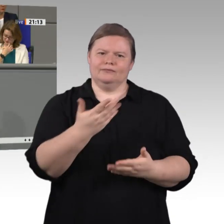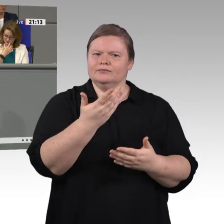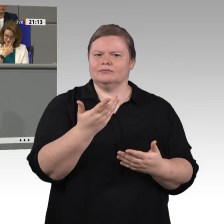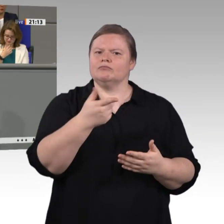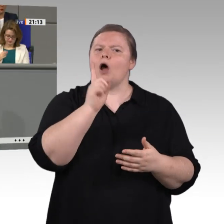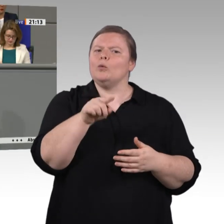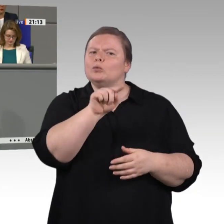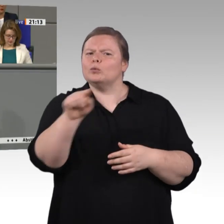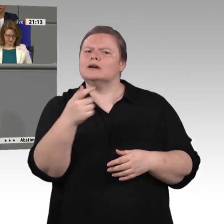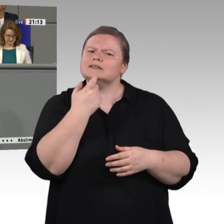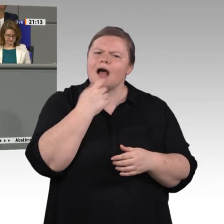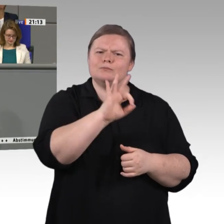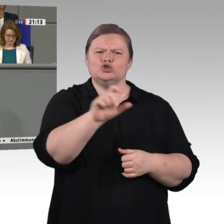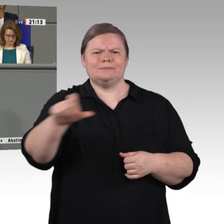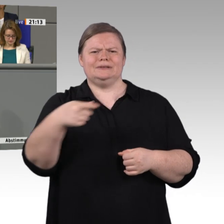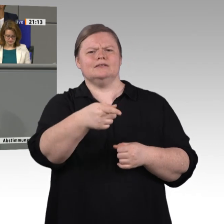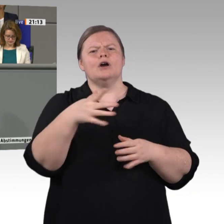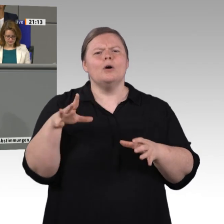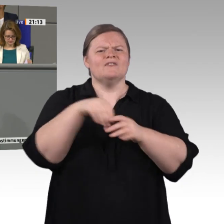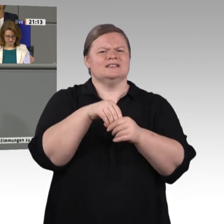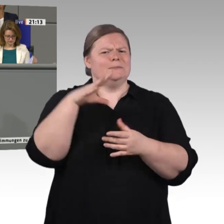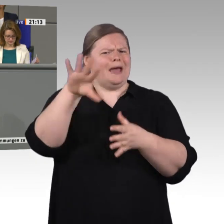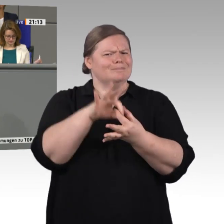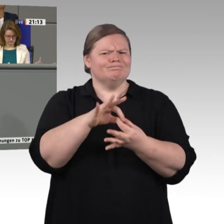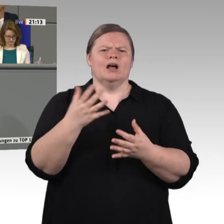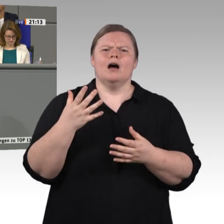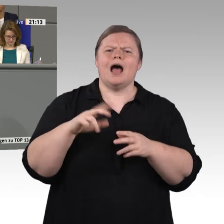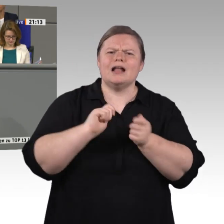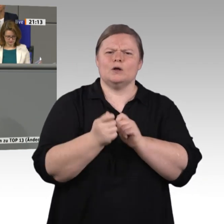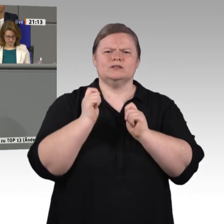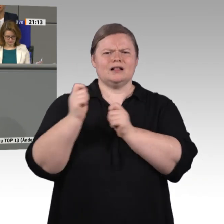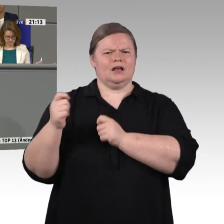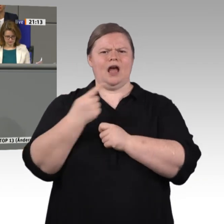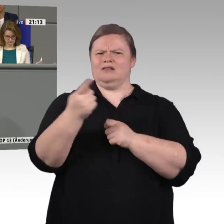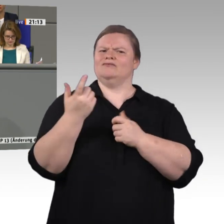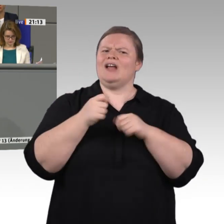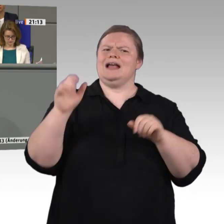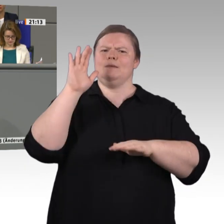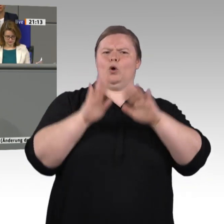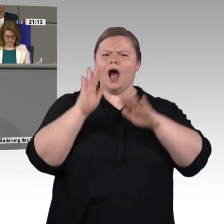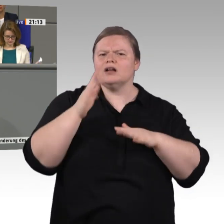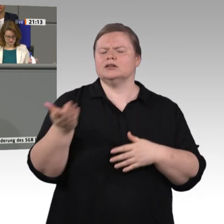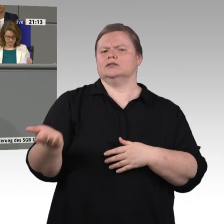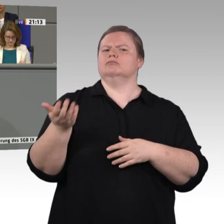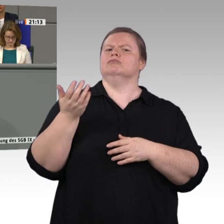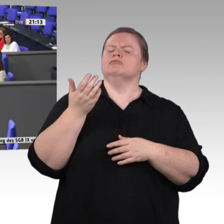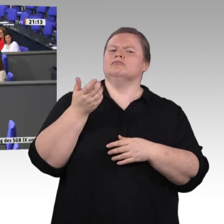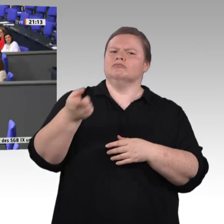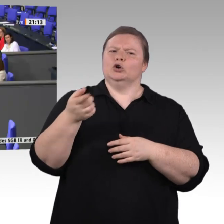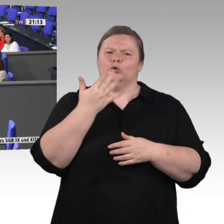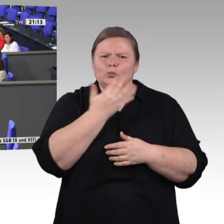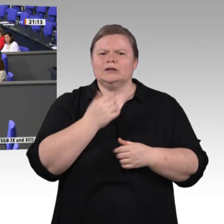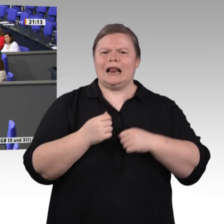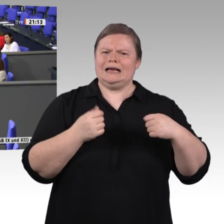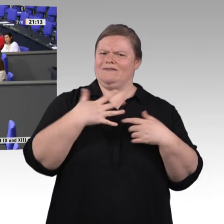Staatssekretärin Griese, Chaos und keine strukturierte Tätigkeit zum Wohle der Menschen mit Behinderung. Und sie hilft am Ende nicht. Frau Präsidentin, ich komme zum Ende.